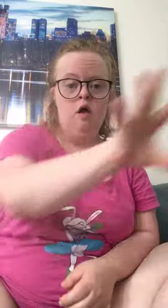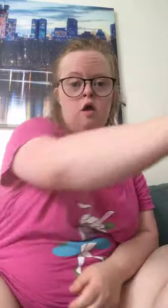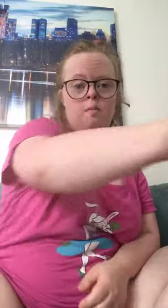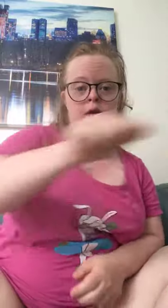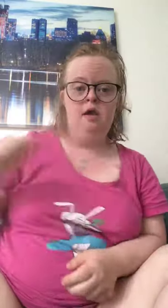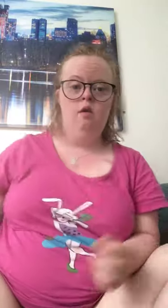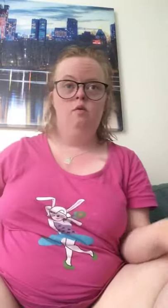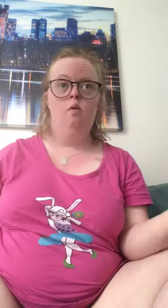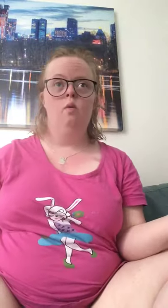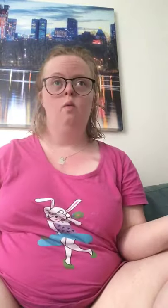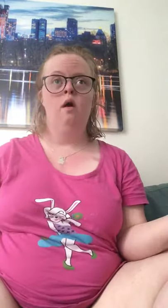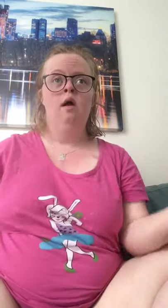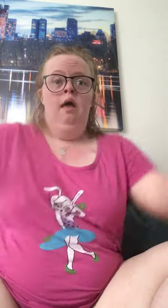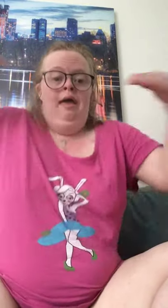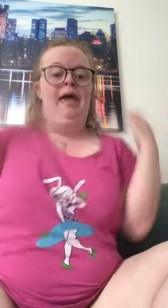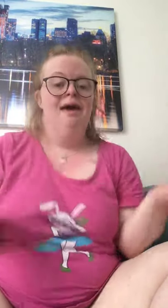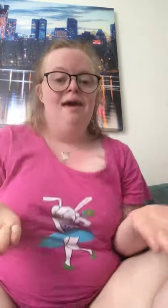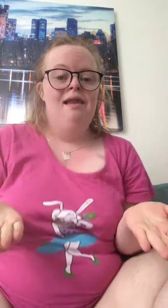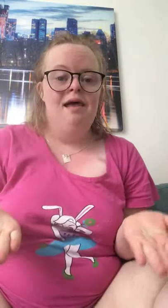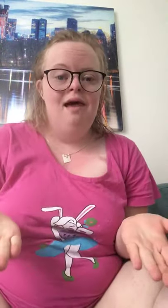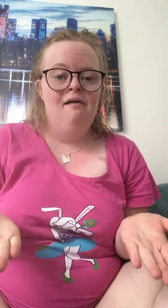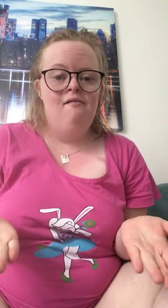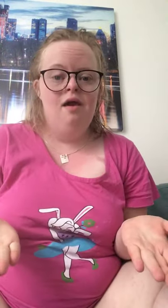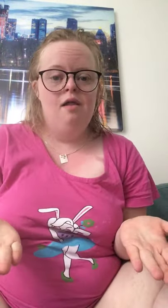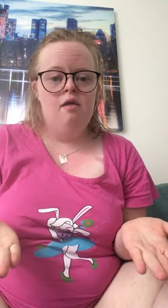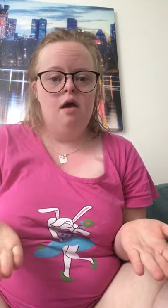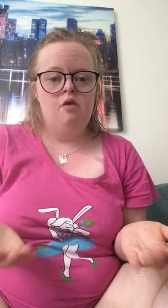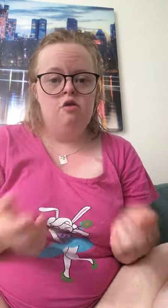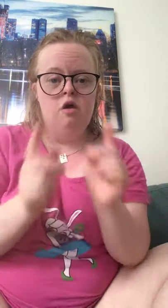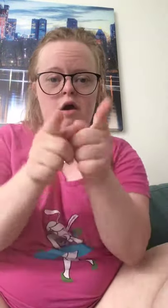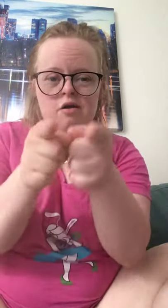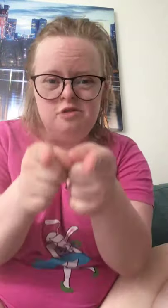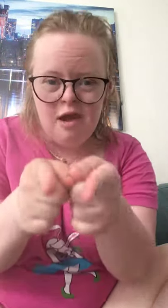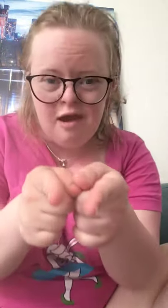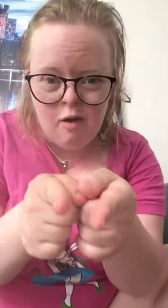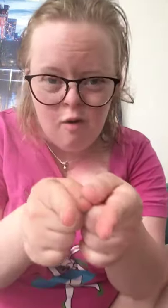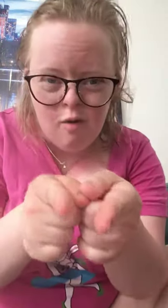öppnar ni då? Eller vill ni att jag ska gå?